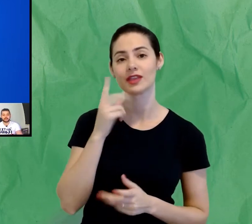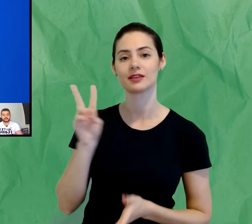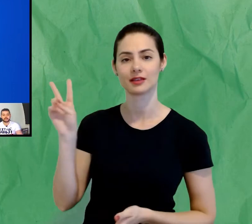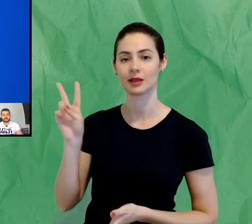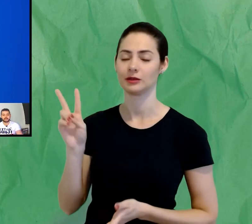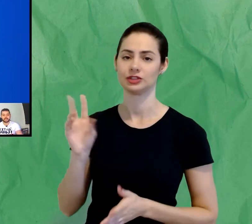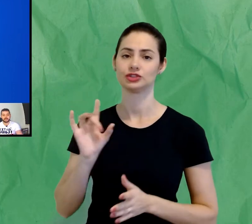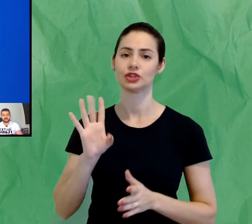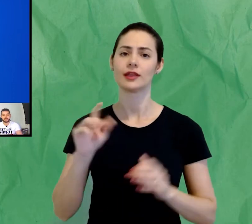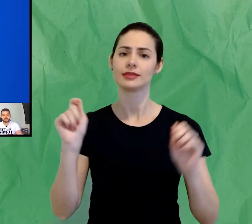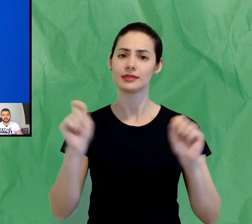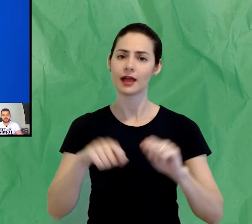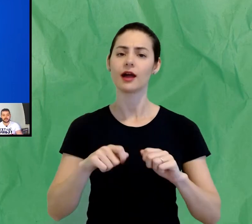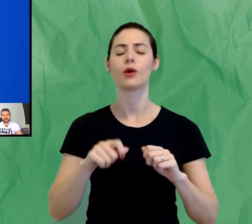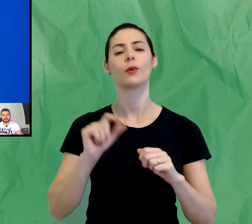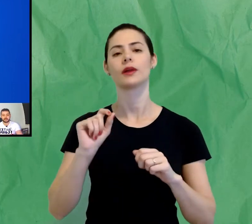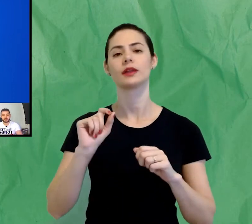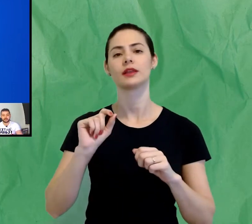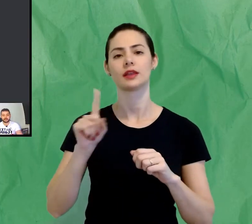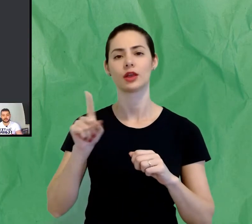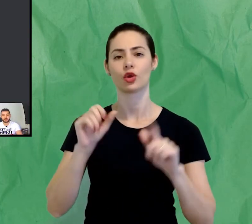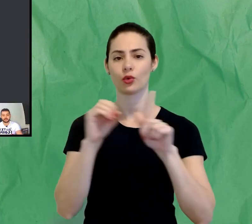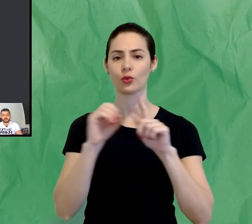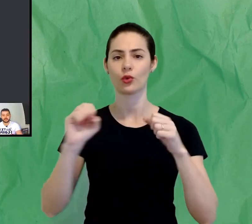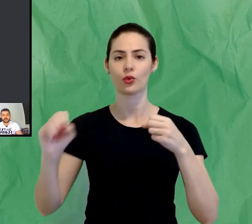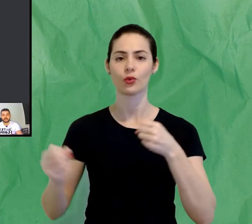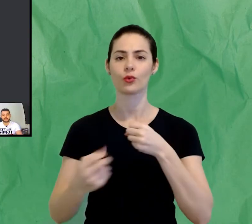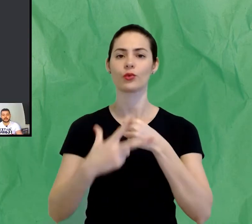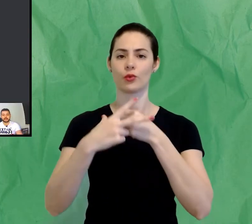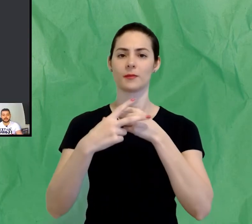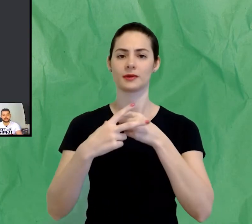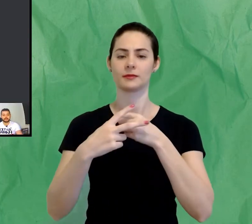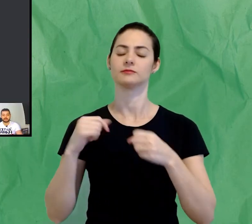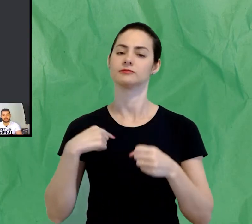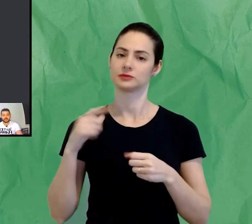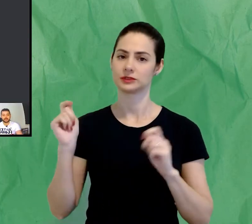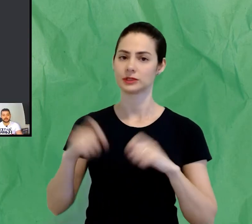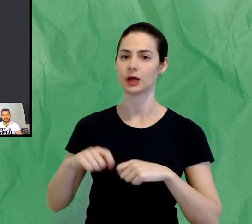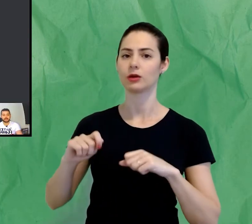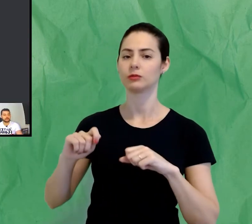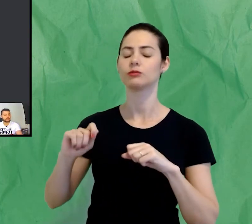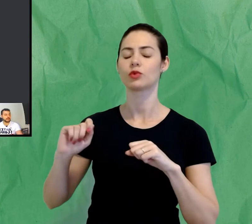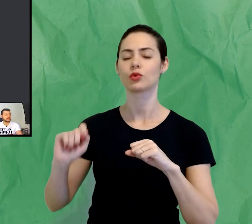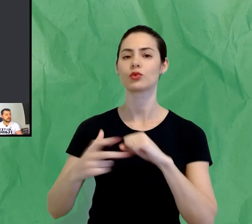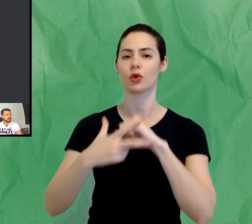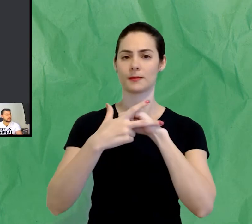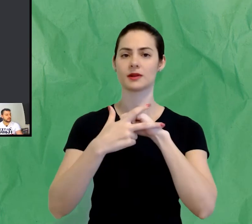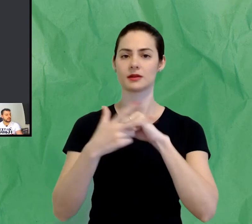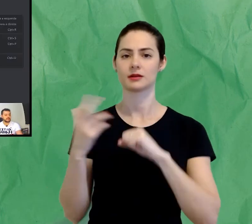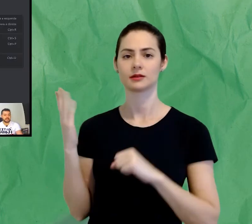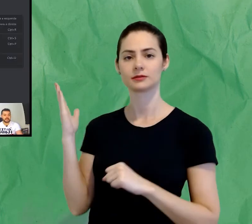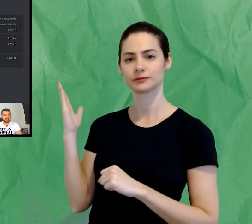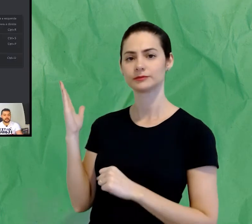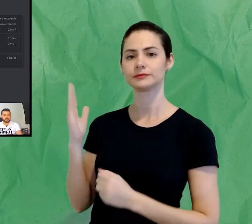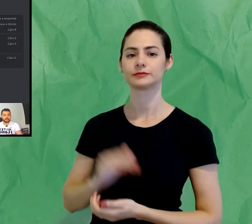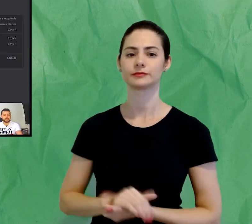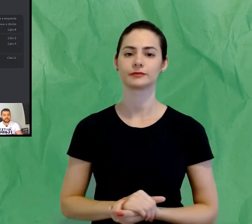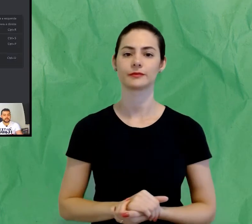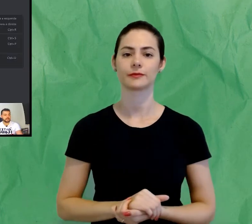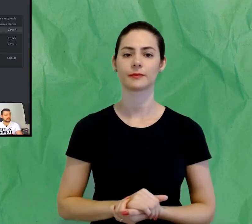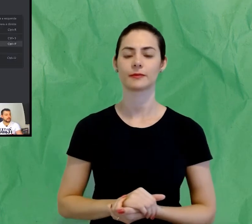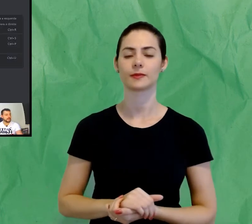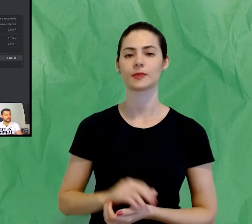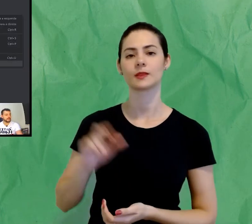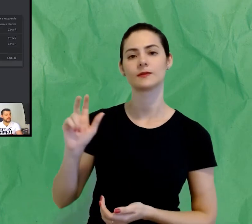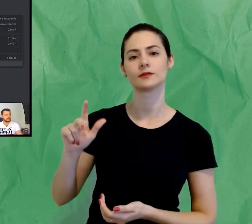pode simplesmente abrir o navegador do Google Chrome, tá? Então, abra o navegador do Chrome, a gente pode clicar aqui com o botão